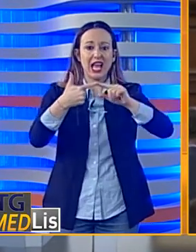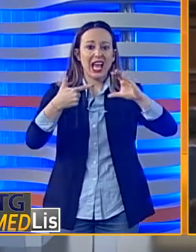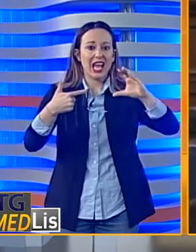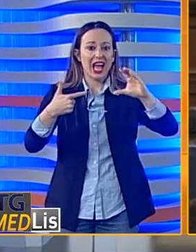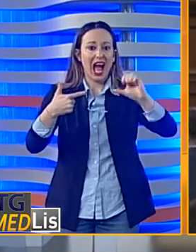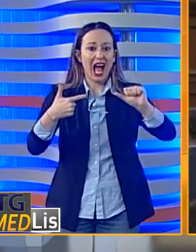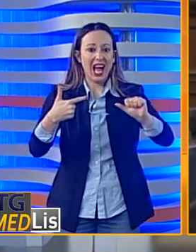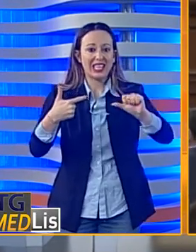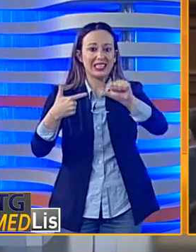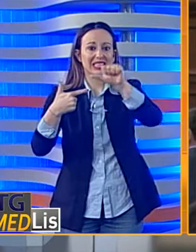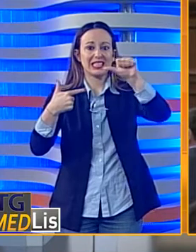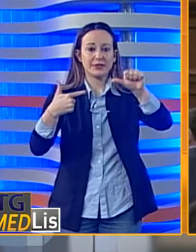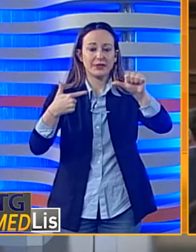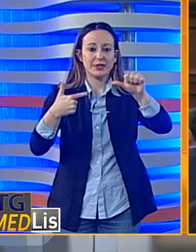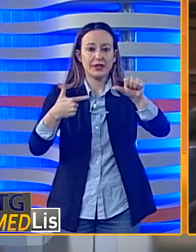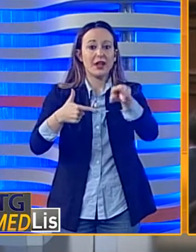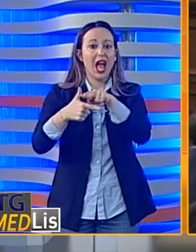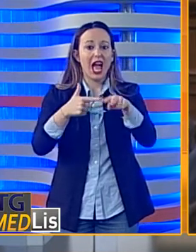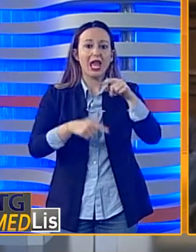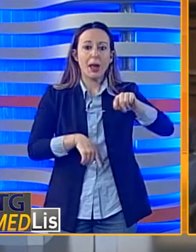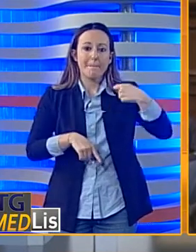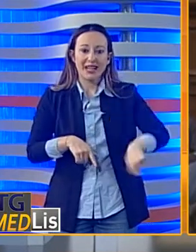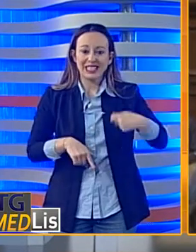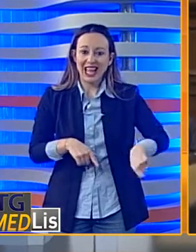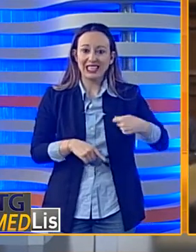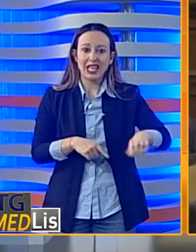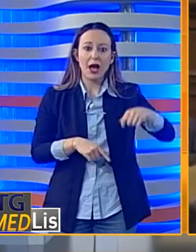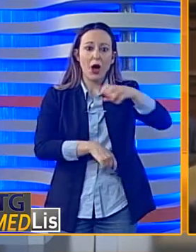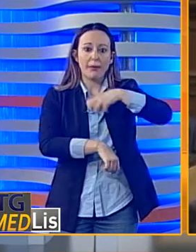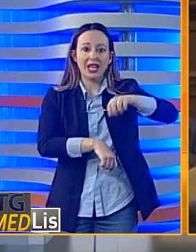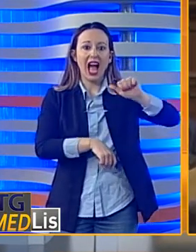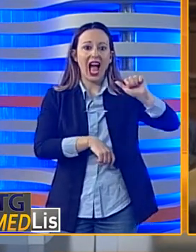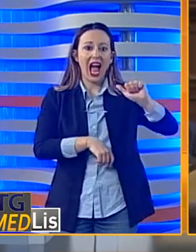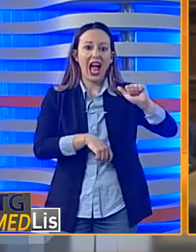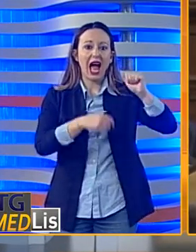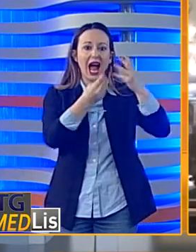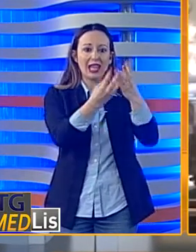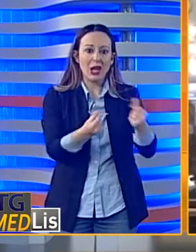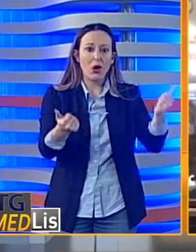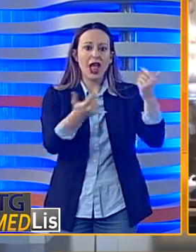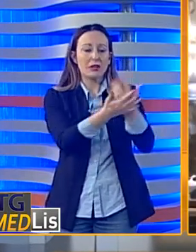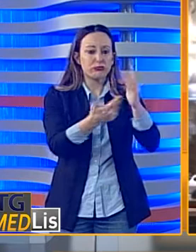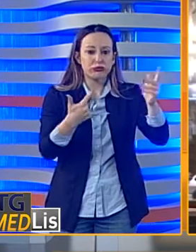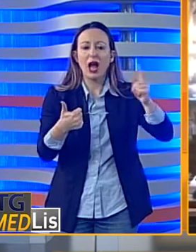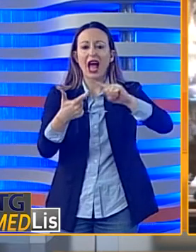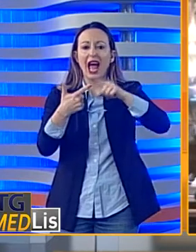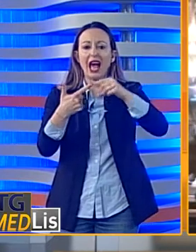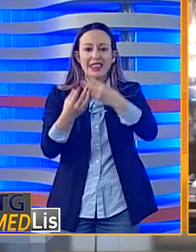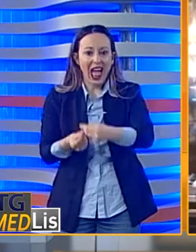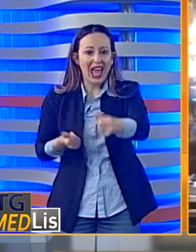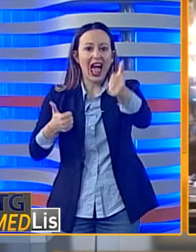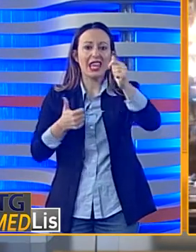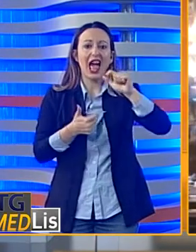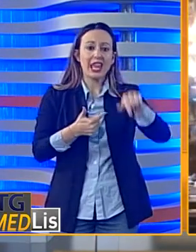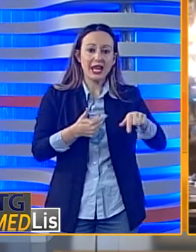Contrafatto, per chiarimenti sulla riforma dell'acqua pubblica, dopo la sentenza della